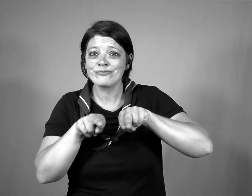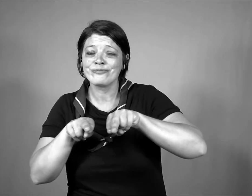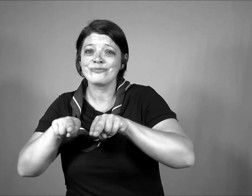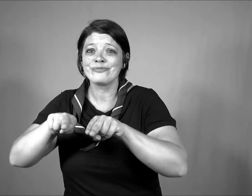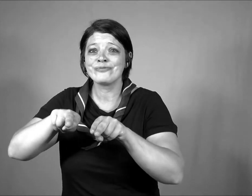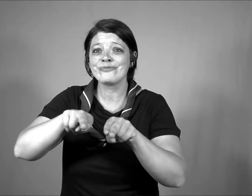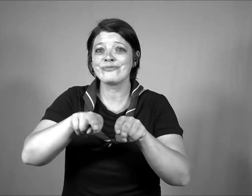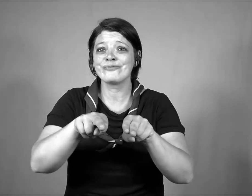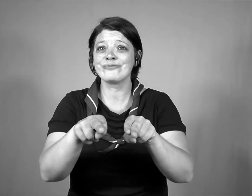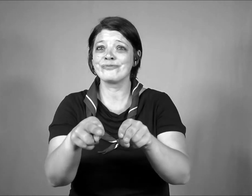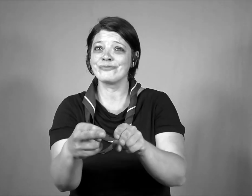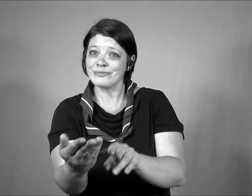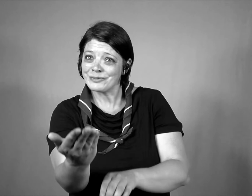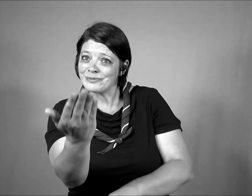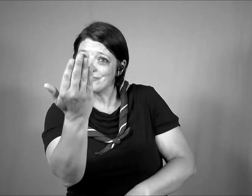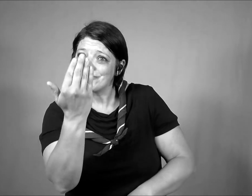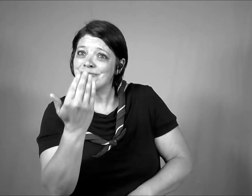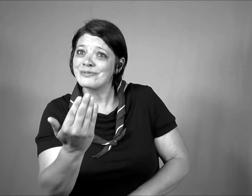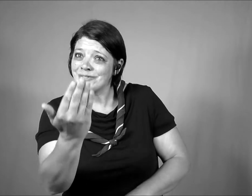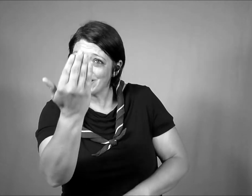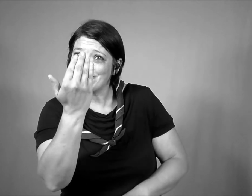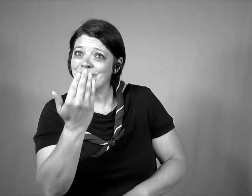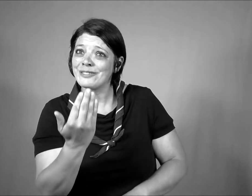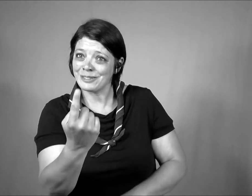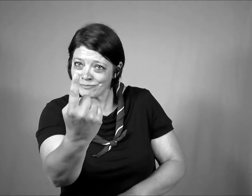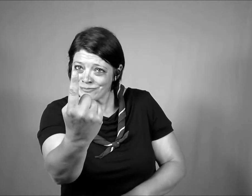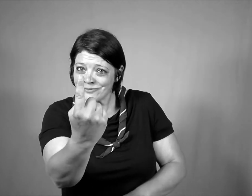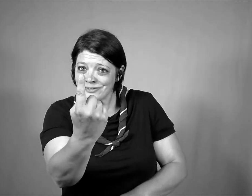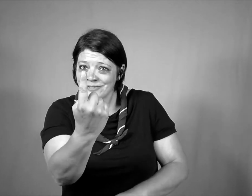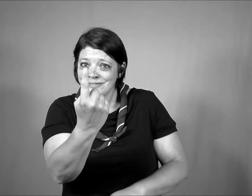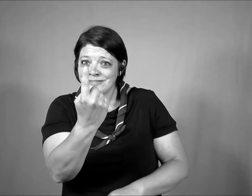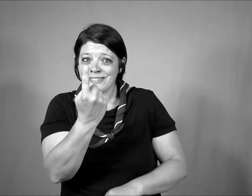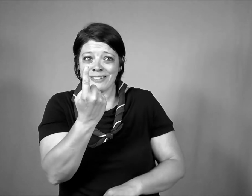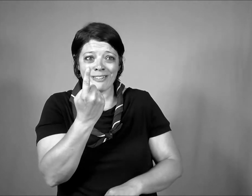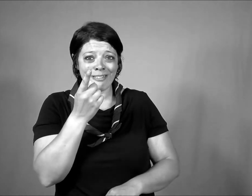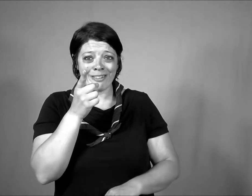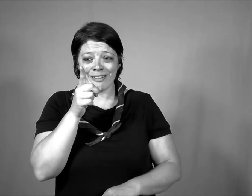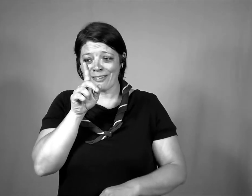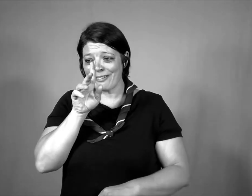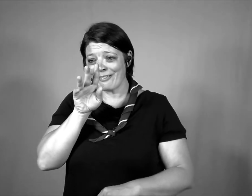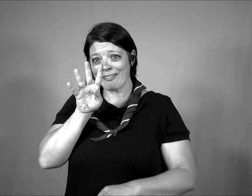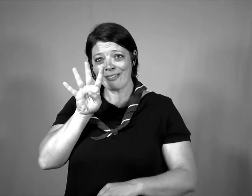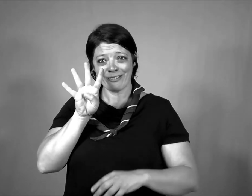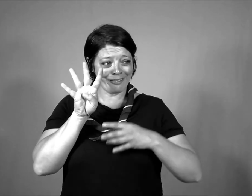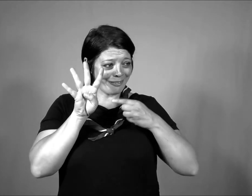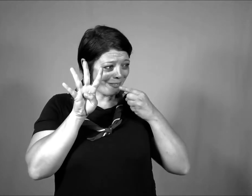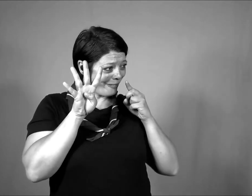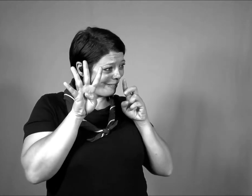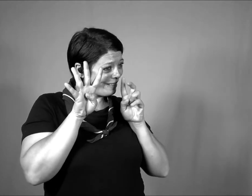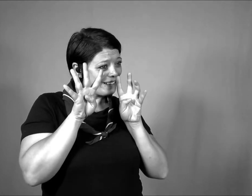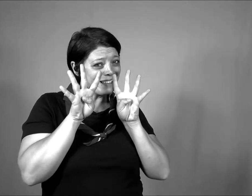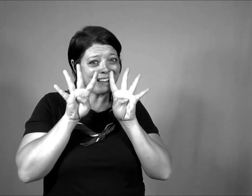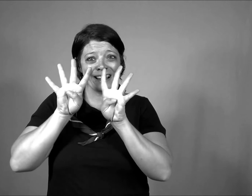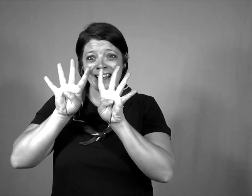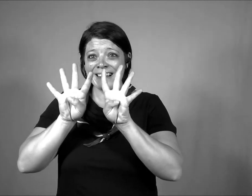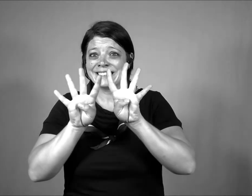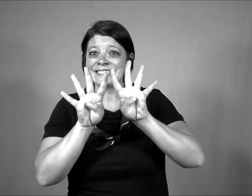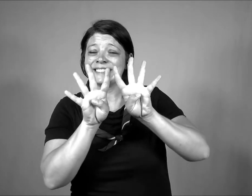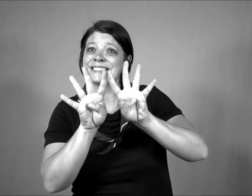partageons la même route. Tu sais, pour nous c'est une chance